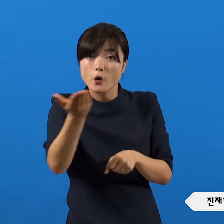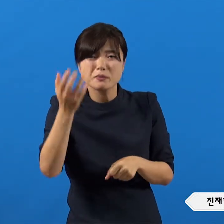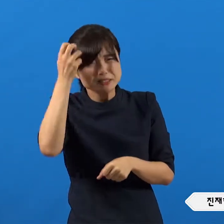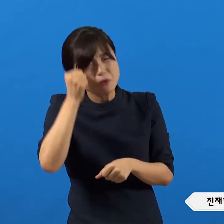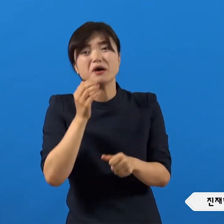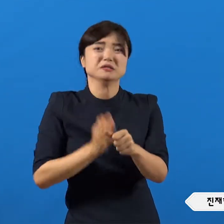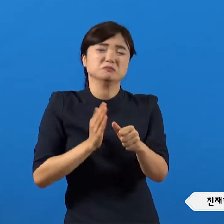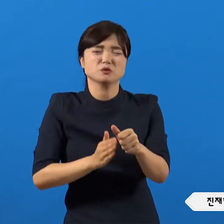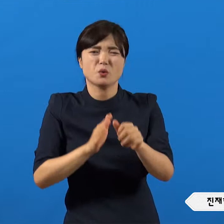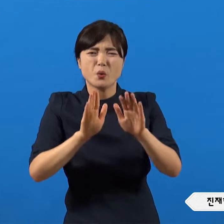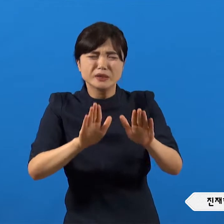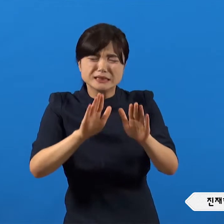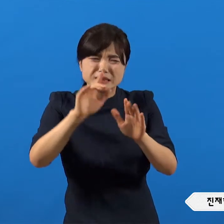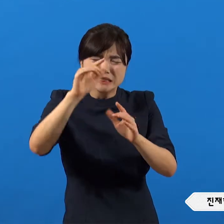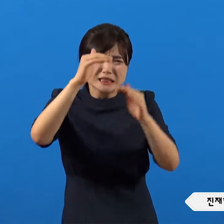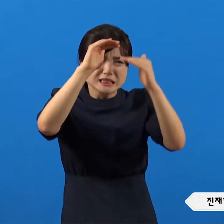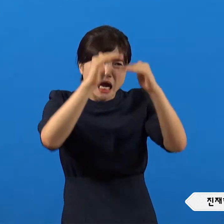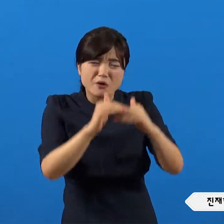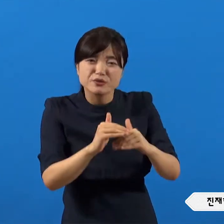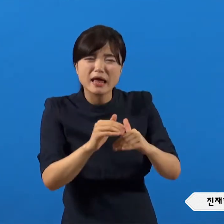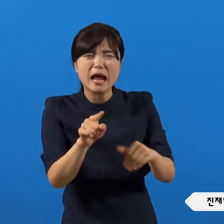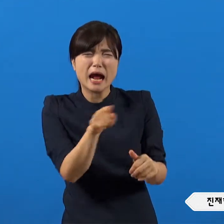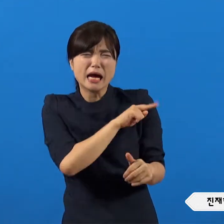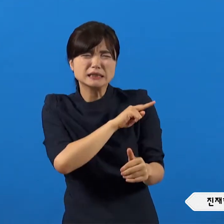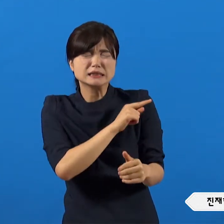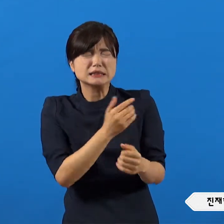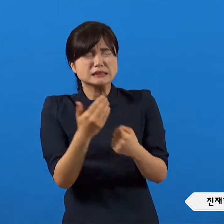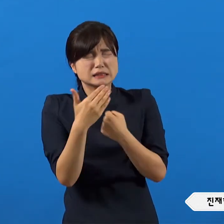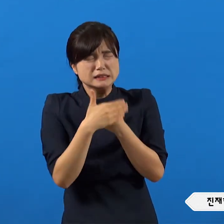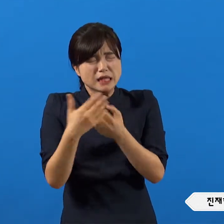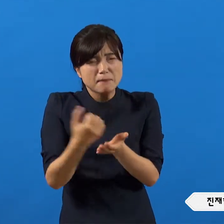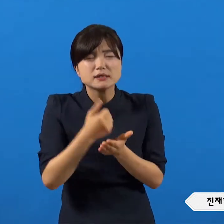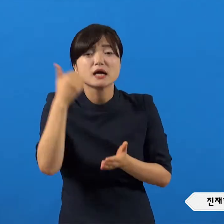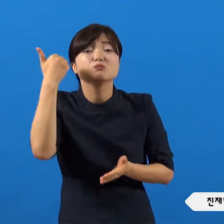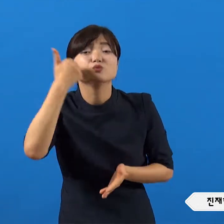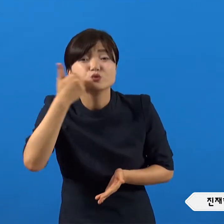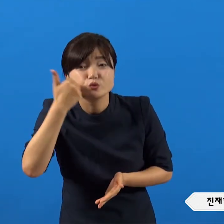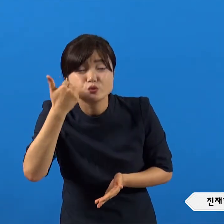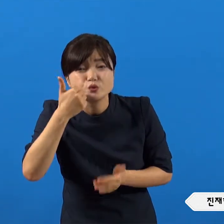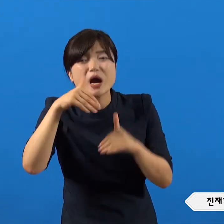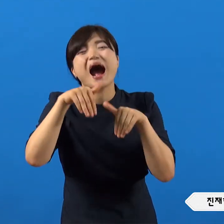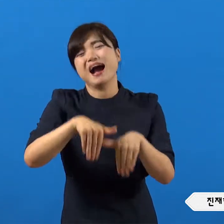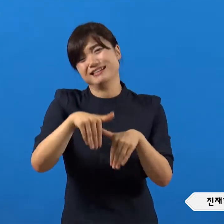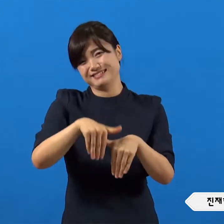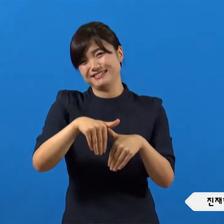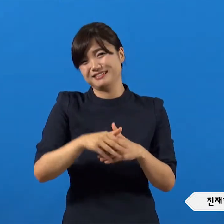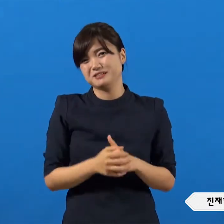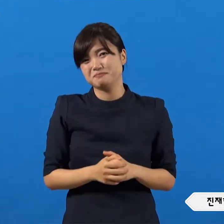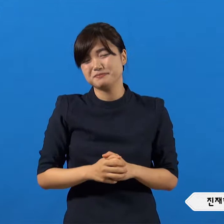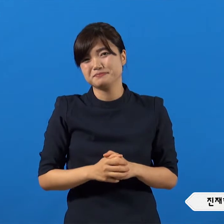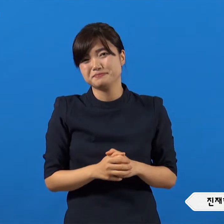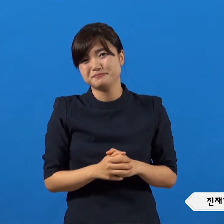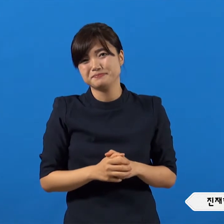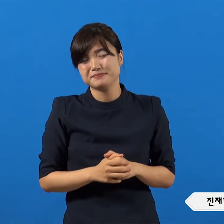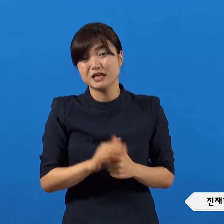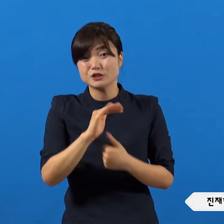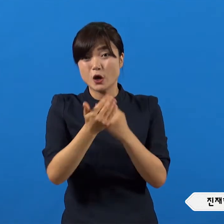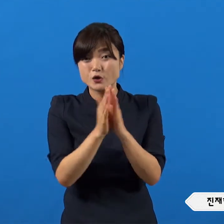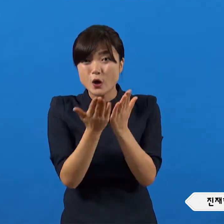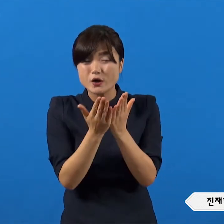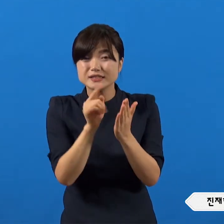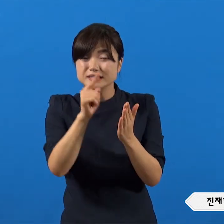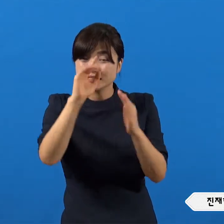이 장면 가운데 가장 큰 수혜자는 바로 하인들이었습니다. 성경은 그